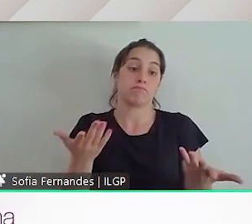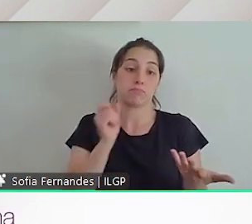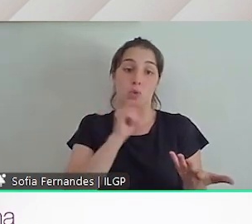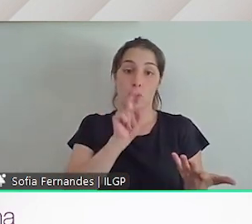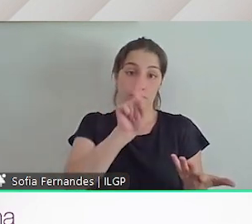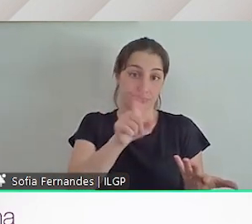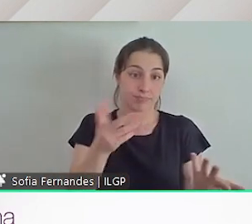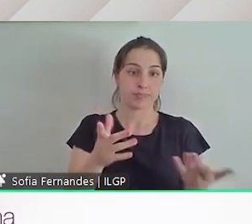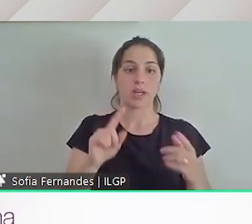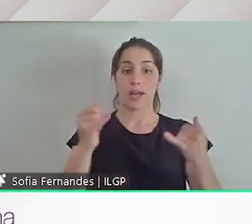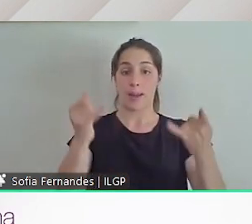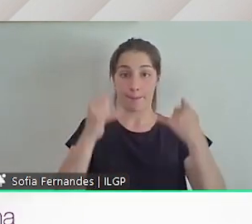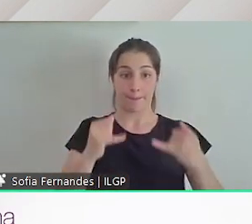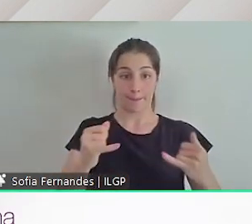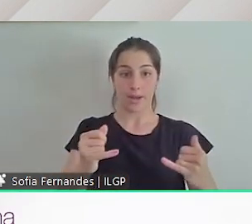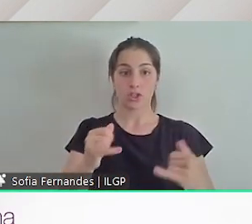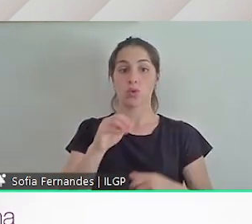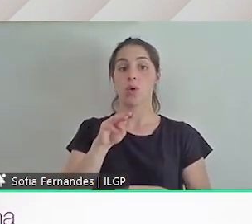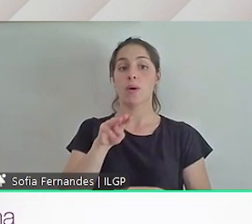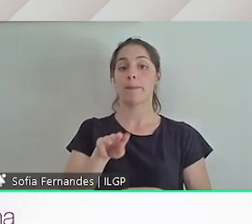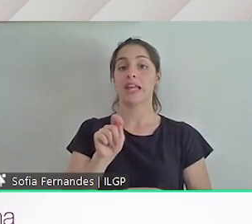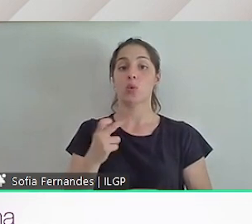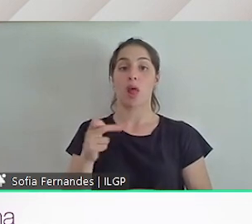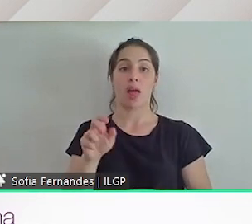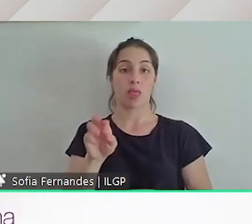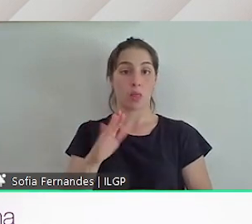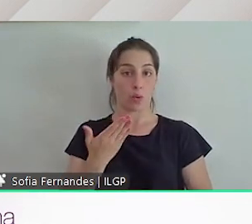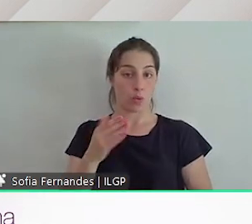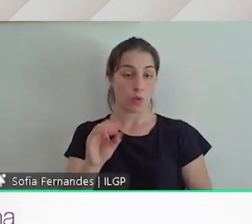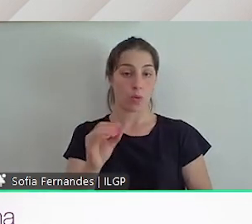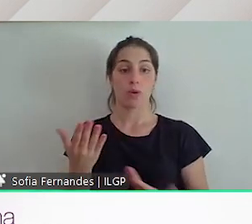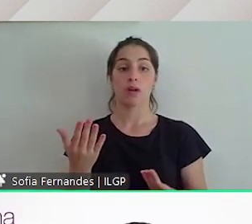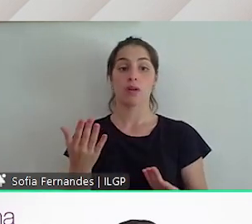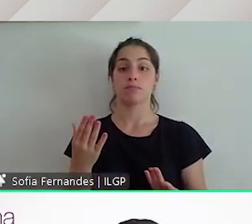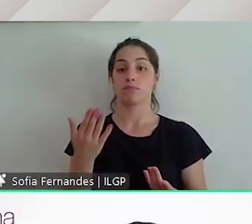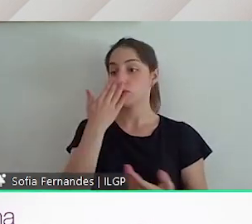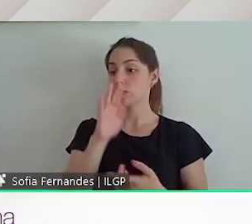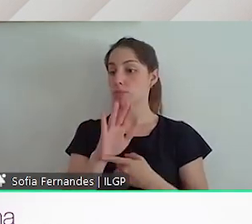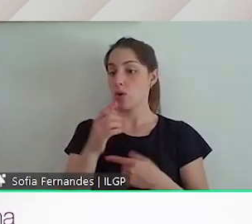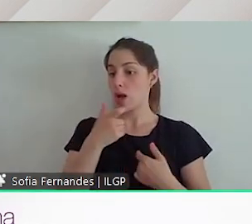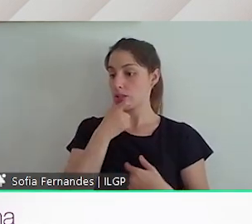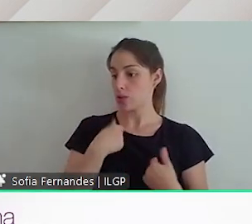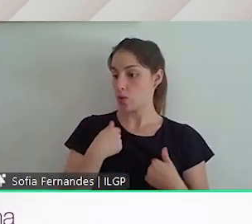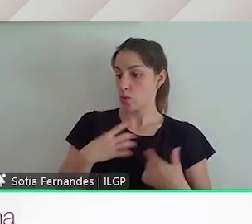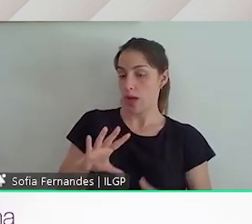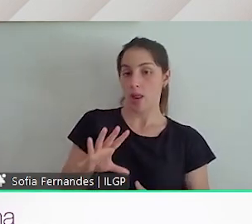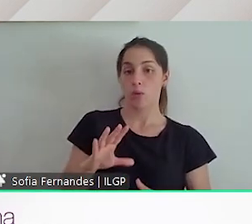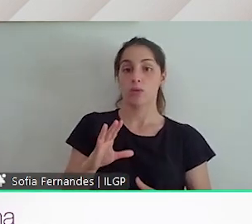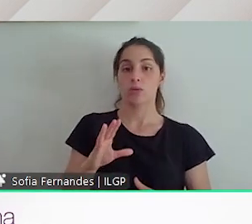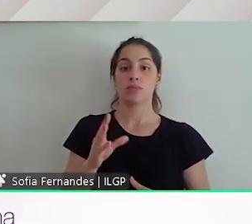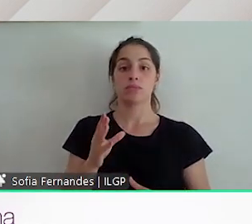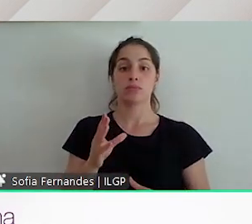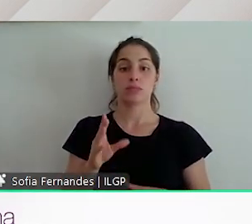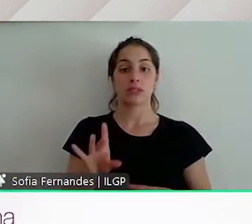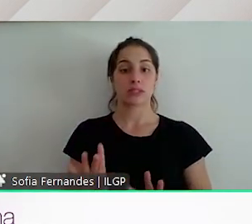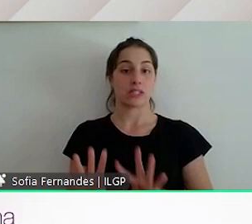aqui a secção de mentorado e, portanto, poderá, quem quiser candidatar-se a ser mentorado, no sentido de desenvolver